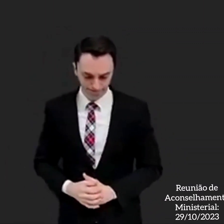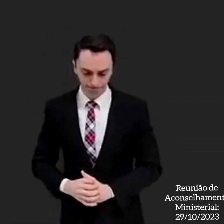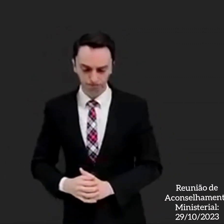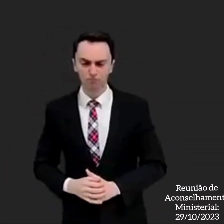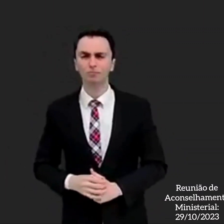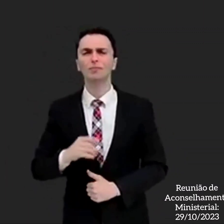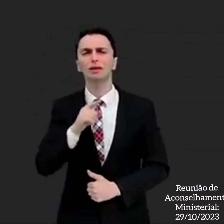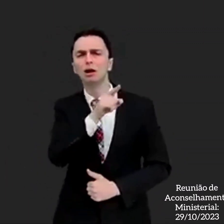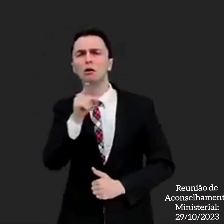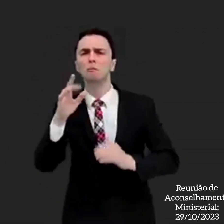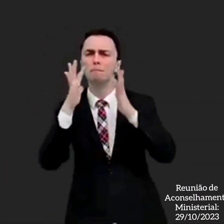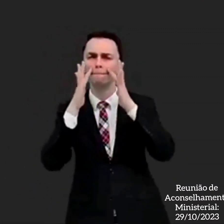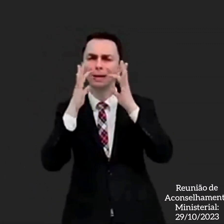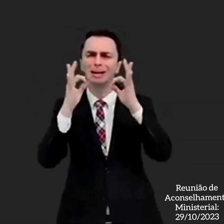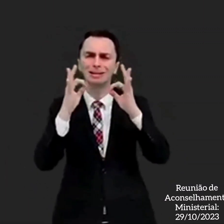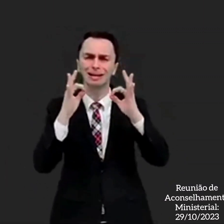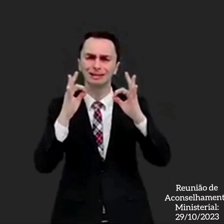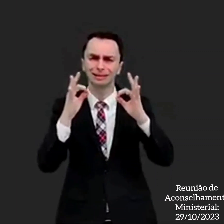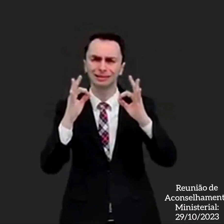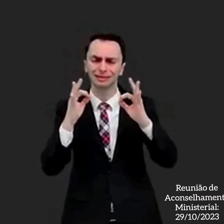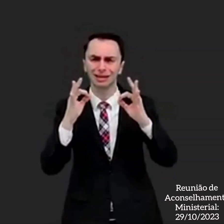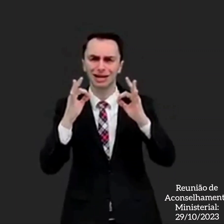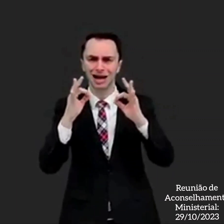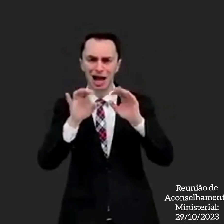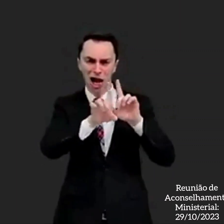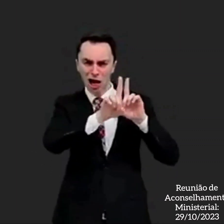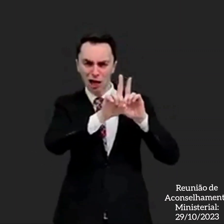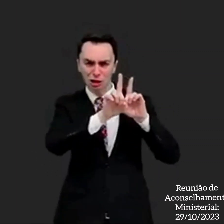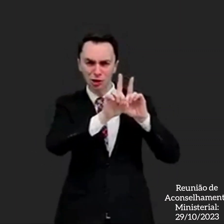Atentem que não está grafada em nossa